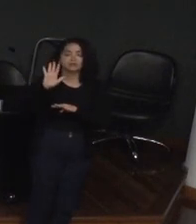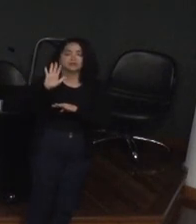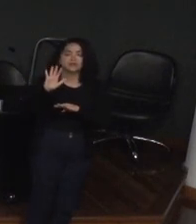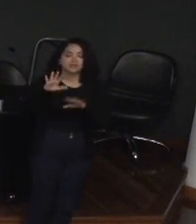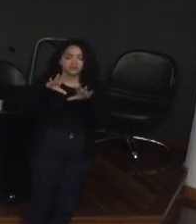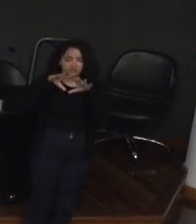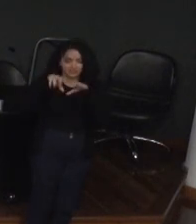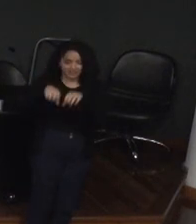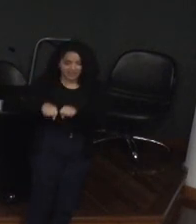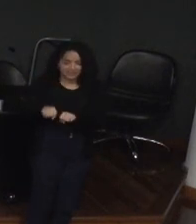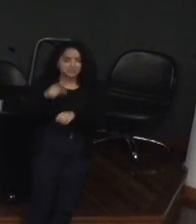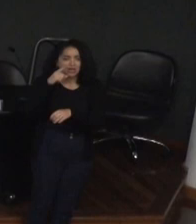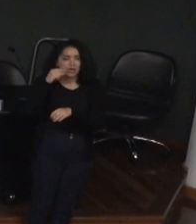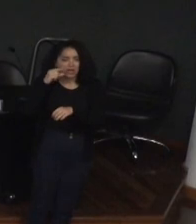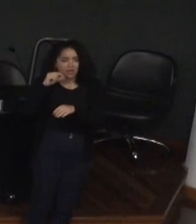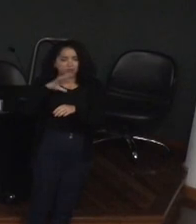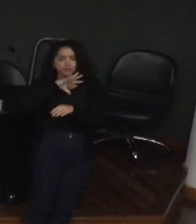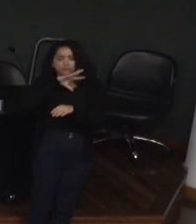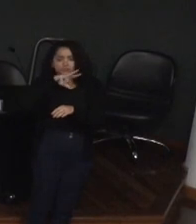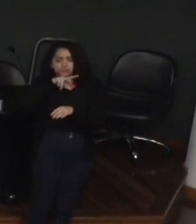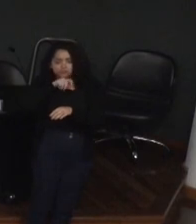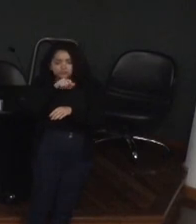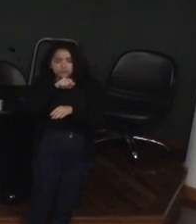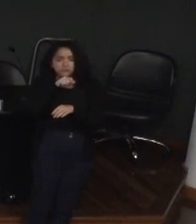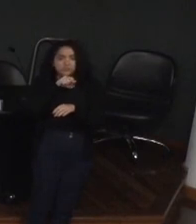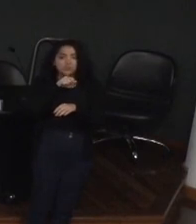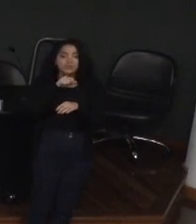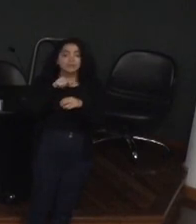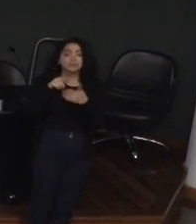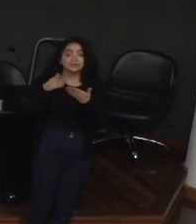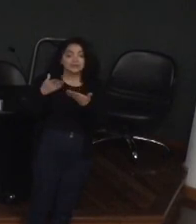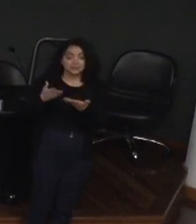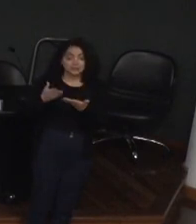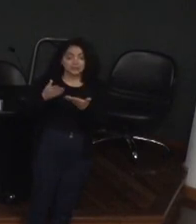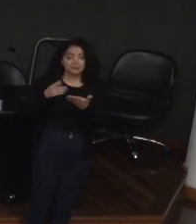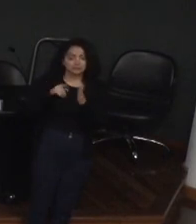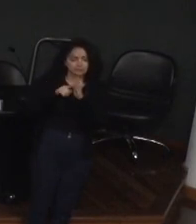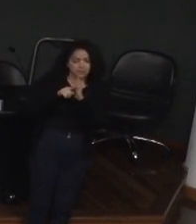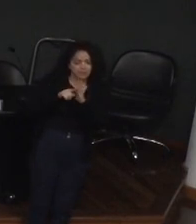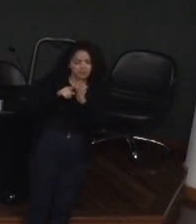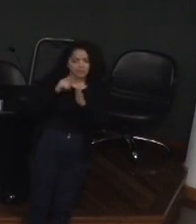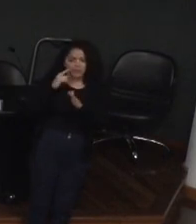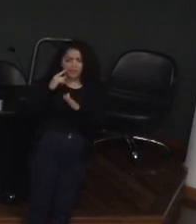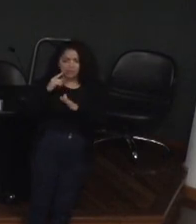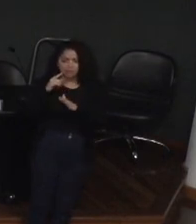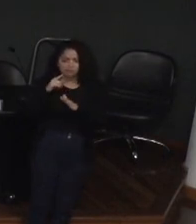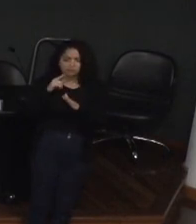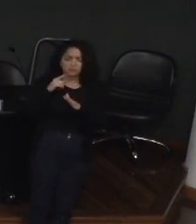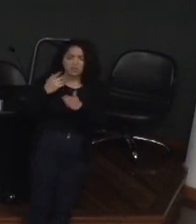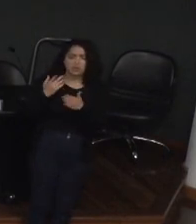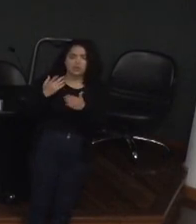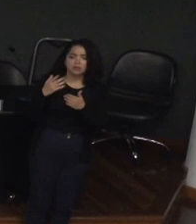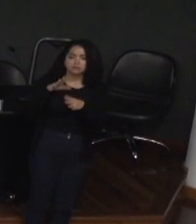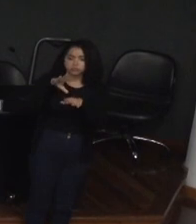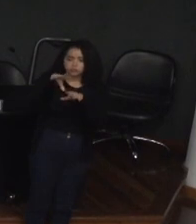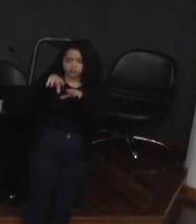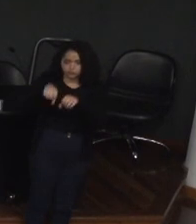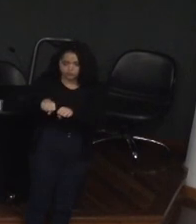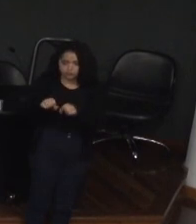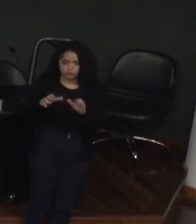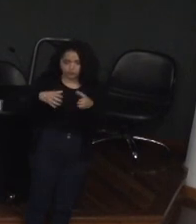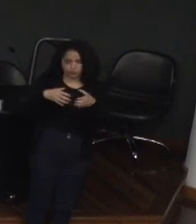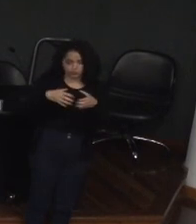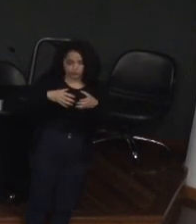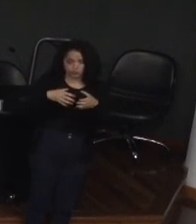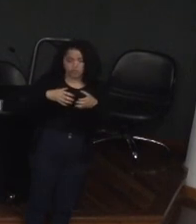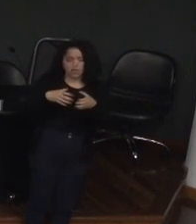leopardos. E o pedagogo, verificando essa tradição de caça a leopardos, se colocou a caçar leopardos com a tribo.